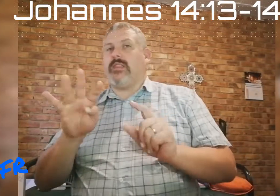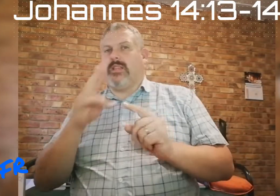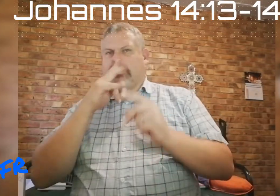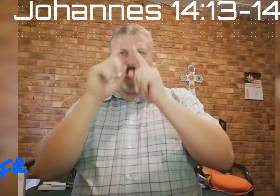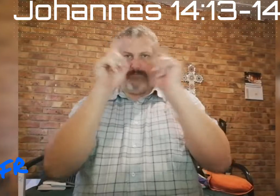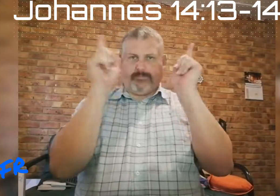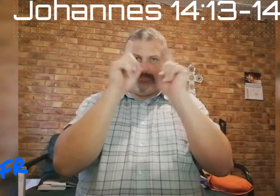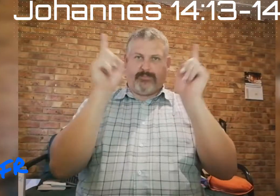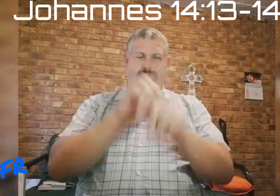14:13-14.